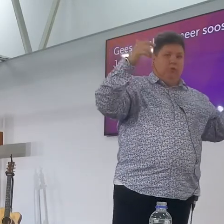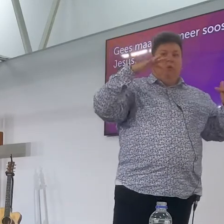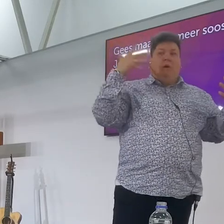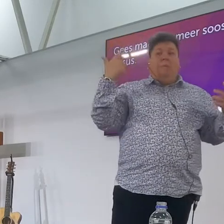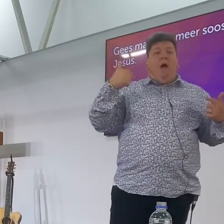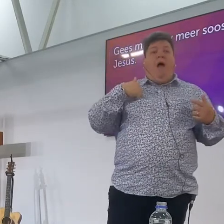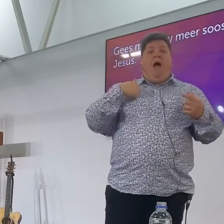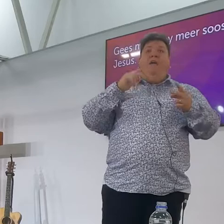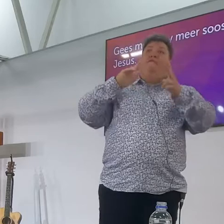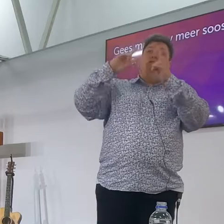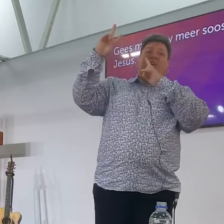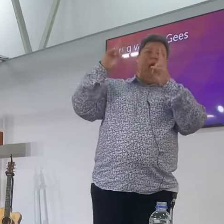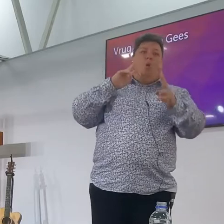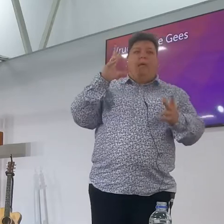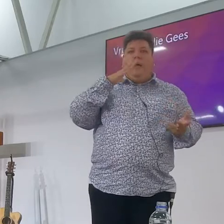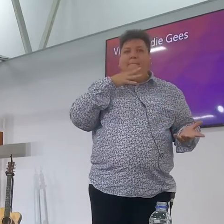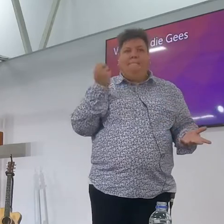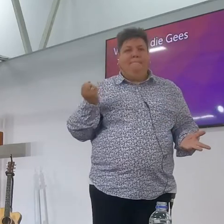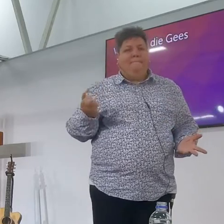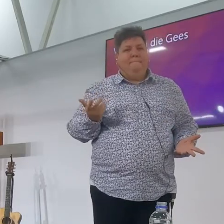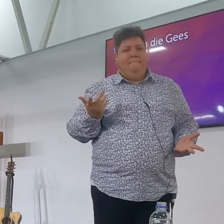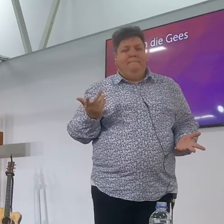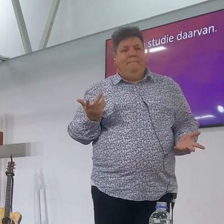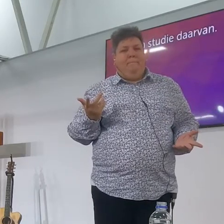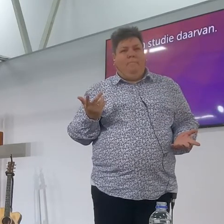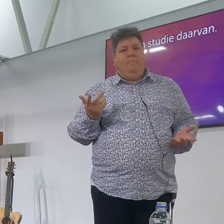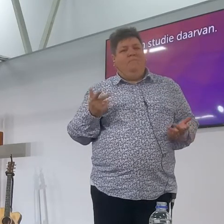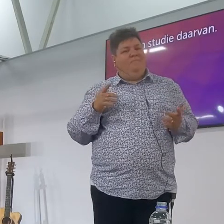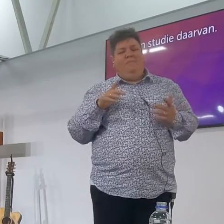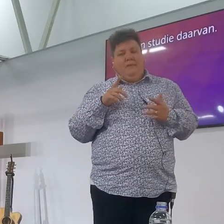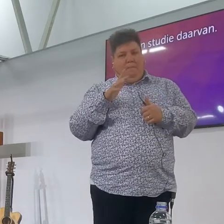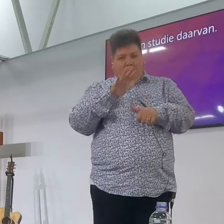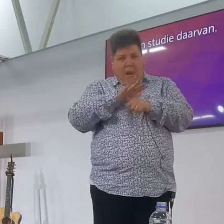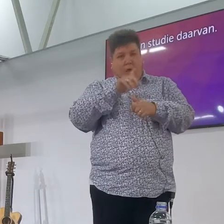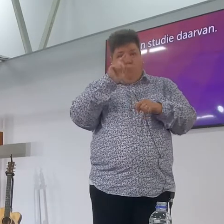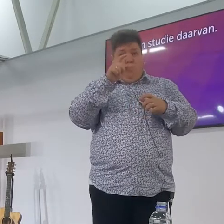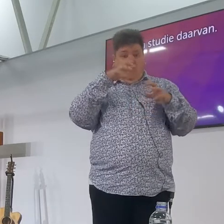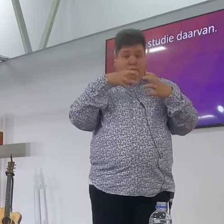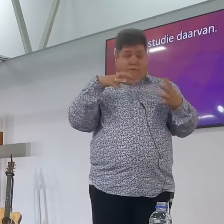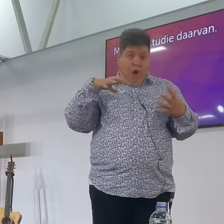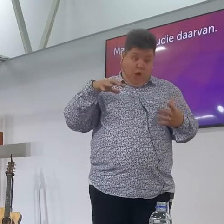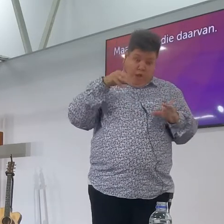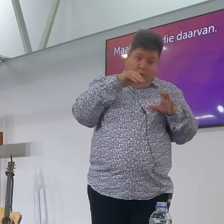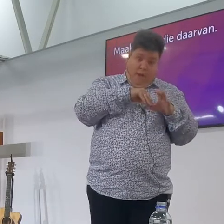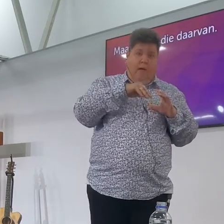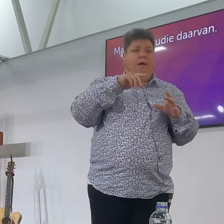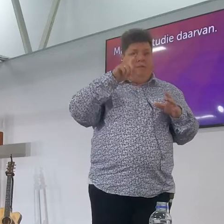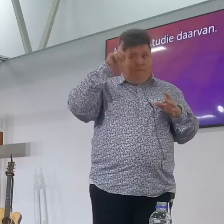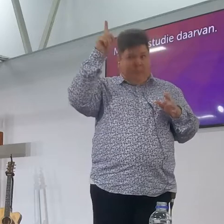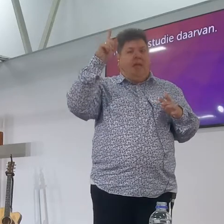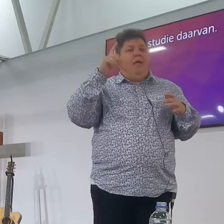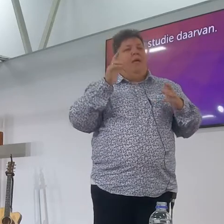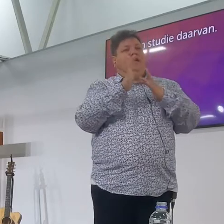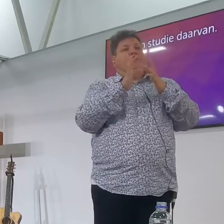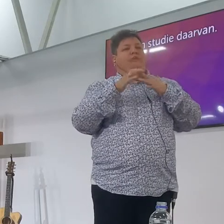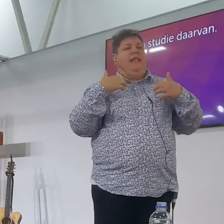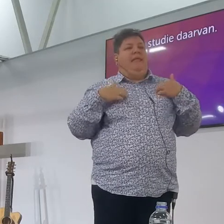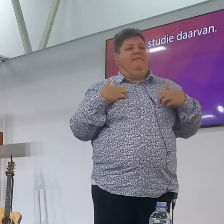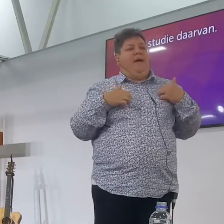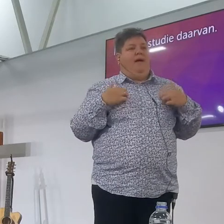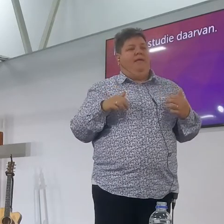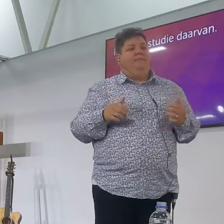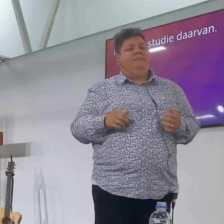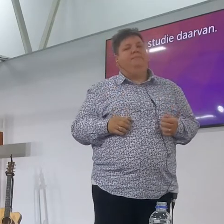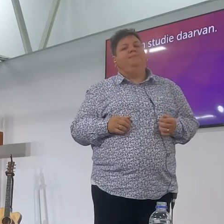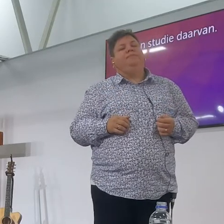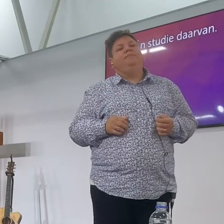het nie 'n verhouding nie, ek het nie self naby aan Jesus gelewe nie. So dis die vrug van die Gees. Maak 'n studie daarvan. Maak seker jy verstaan wat die vrug van die Gees